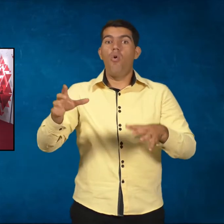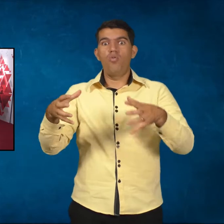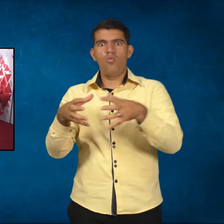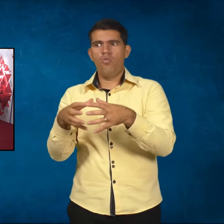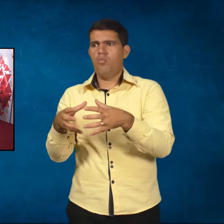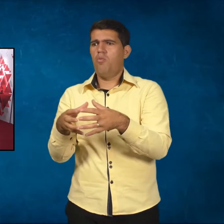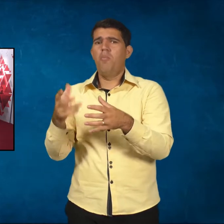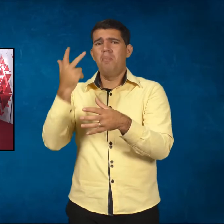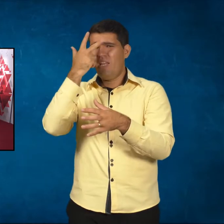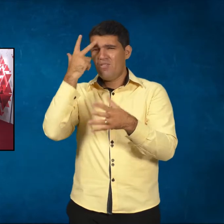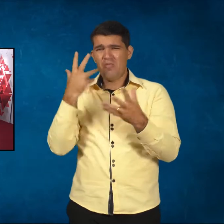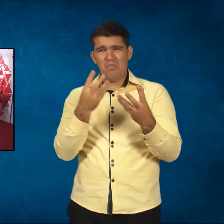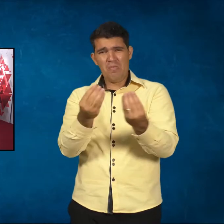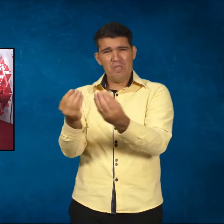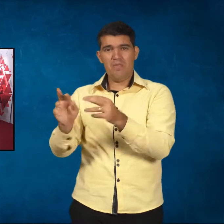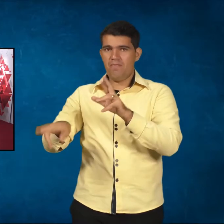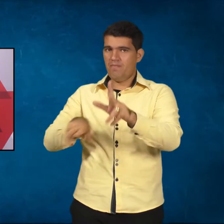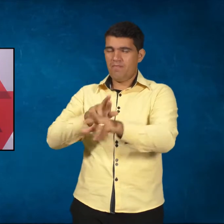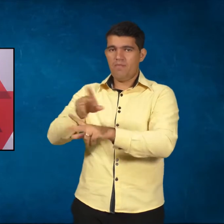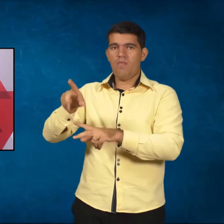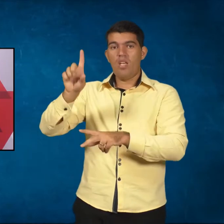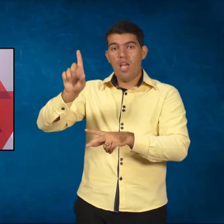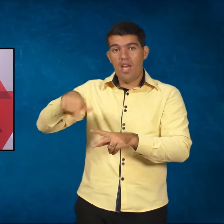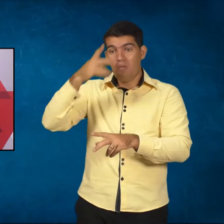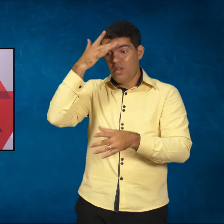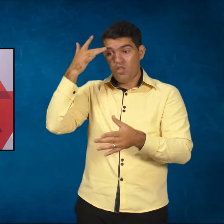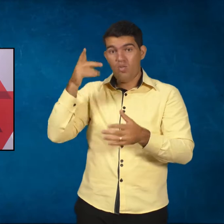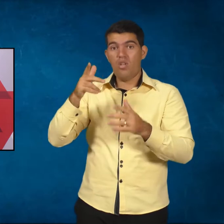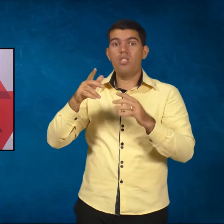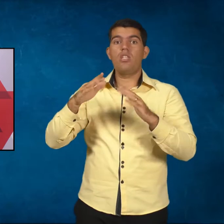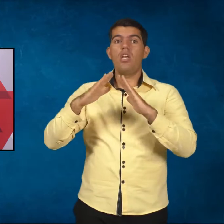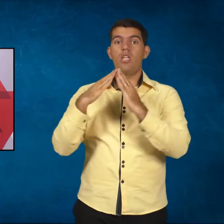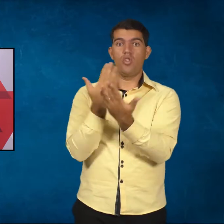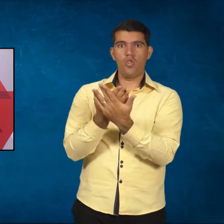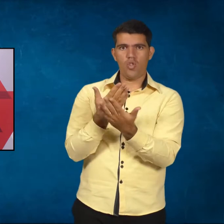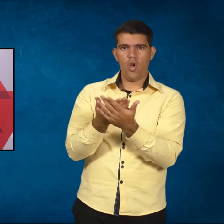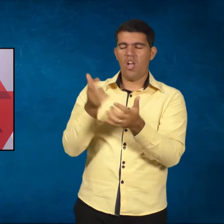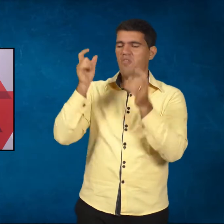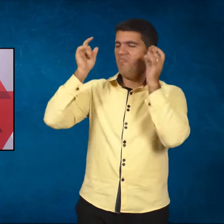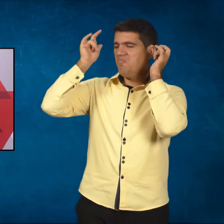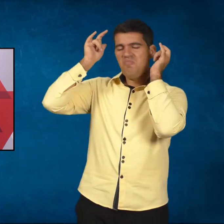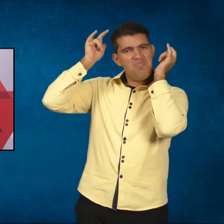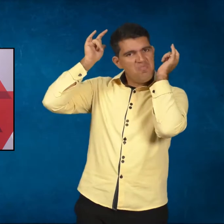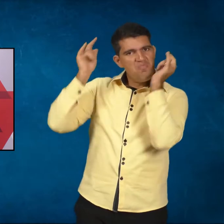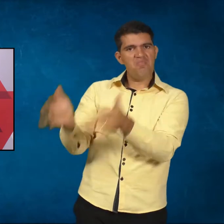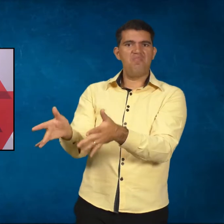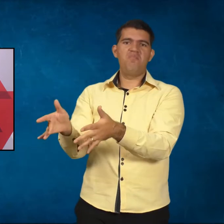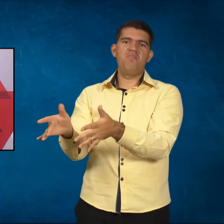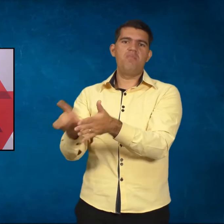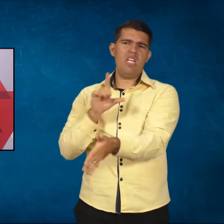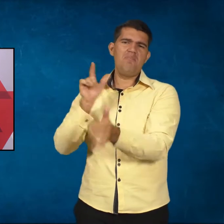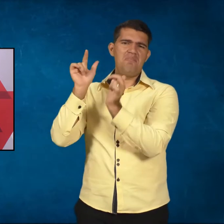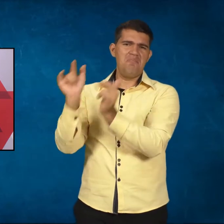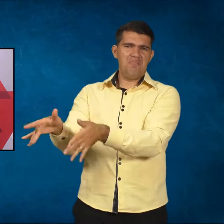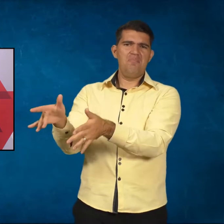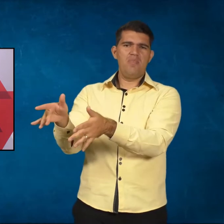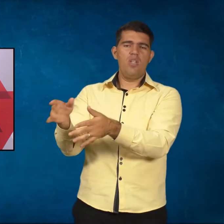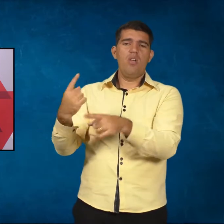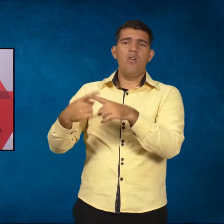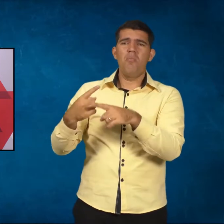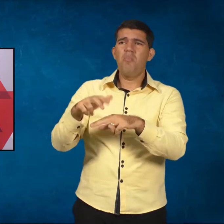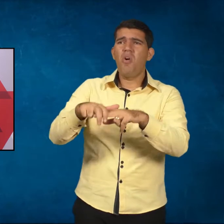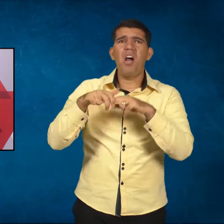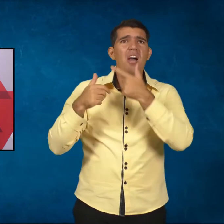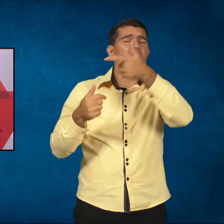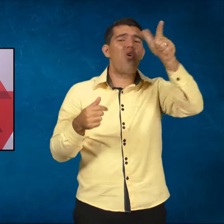muito numeroso e bastante heterogênea de pessoas que abandonaram precocemente os seus estudos por fatores